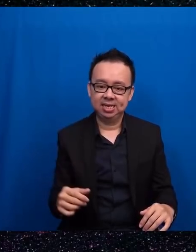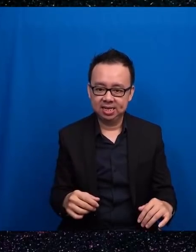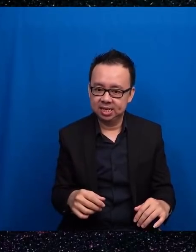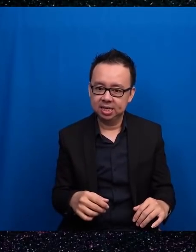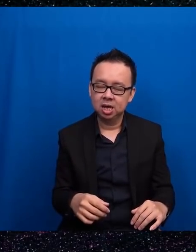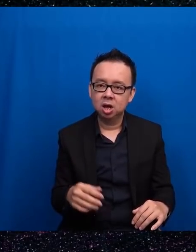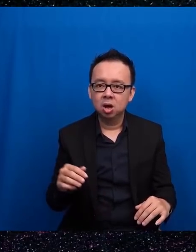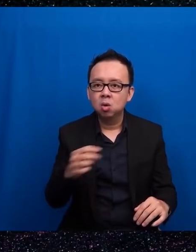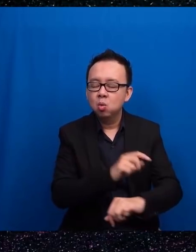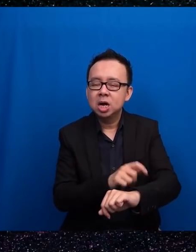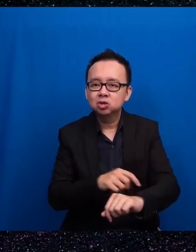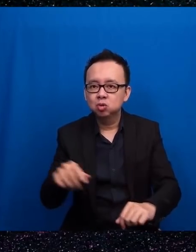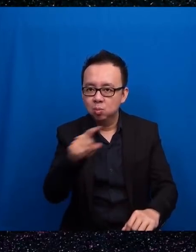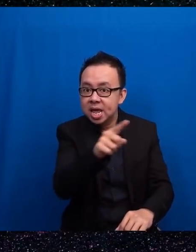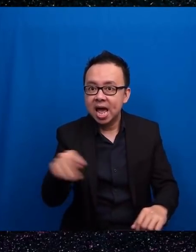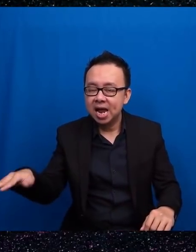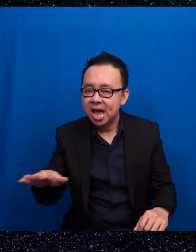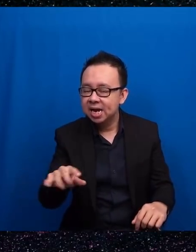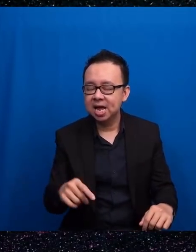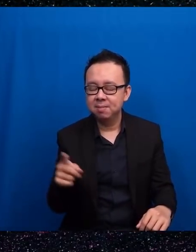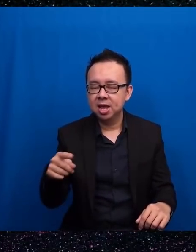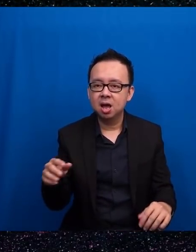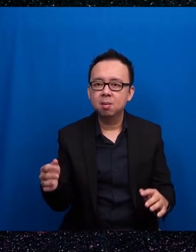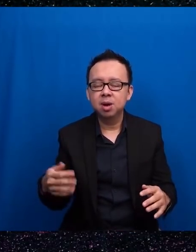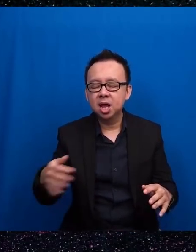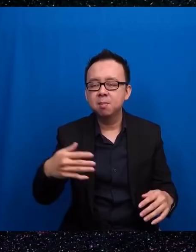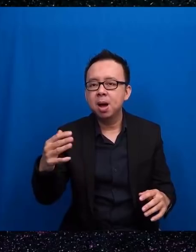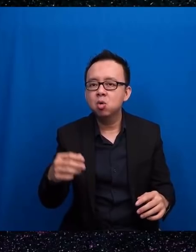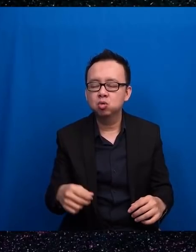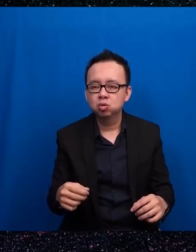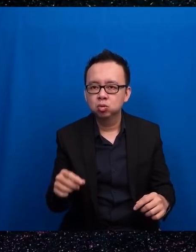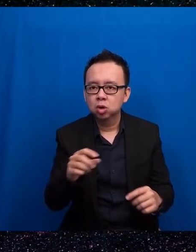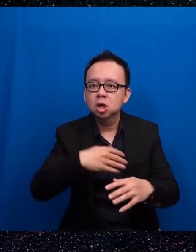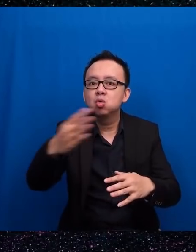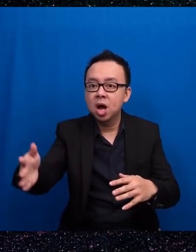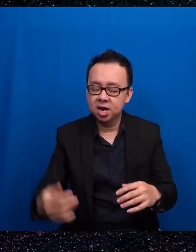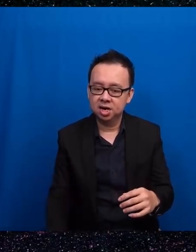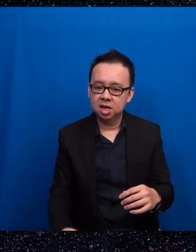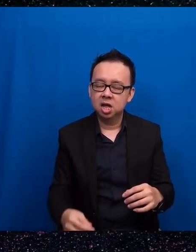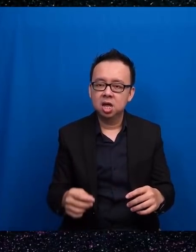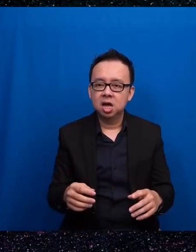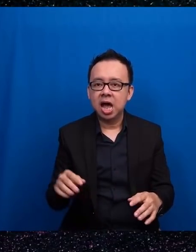nggak ngerti. Waktu mereka mau pulang, kita mau check out nih, mau kembali pulang ke rumah. Anak kecil kan, kalau sudah kerasan ya dia akan